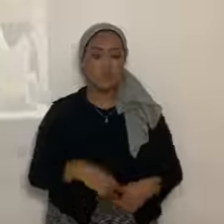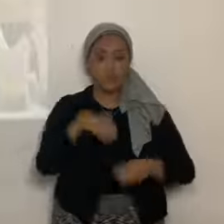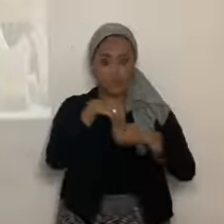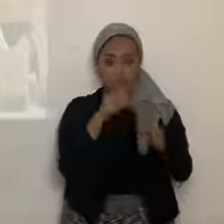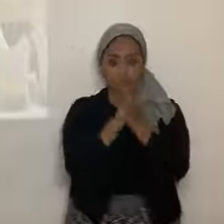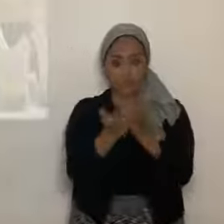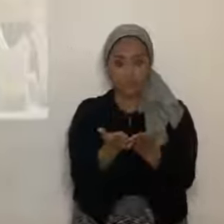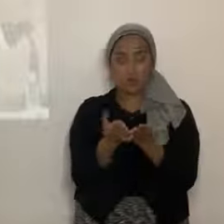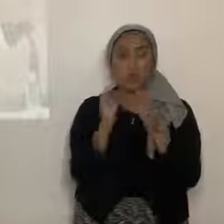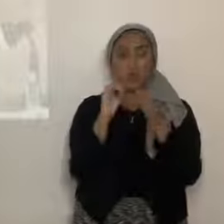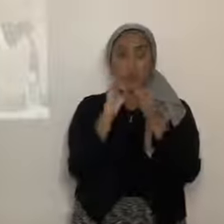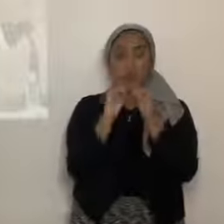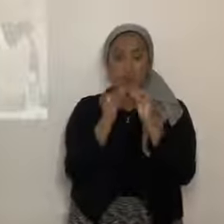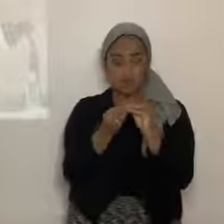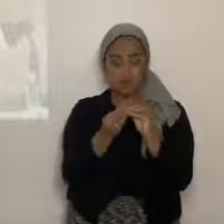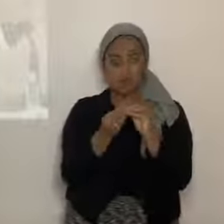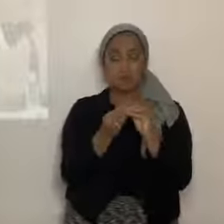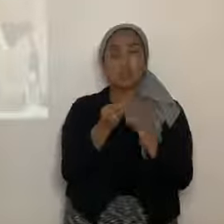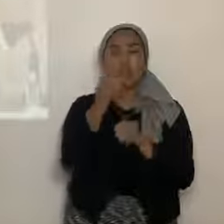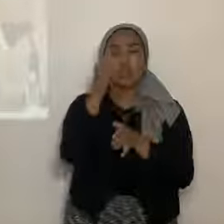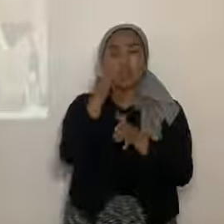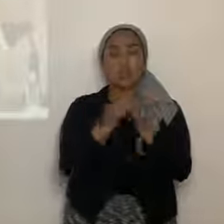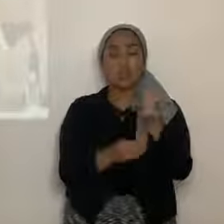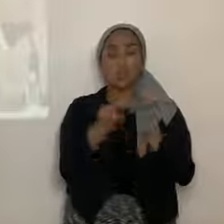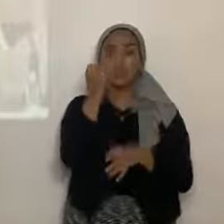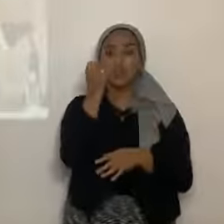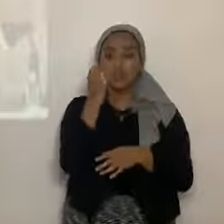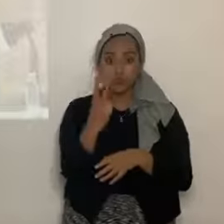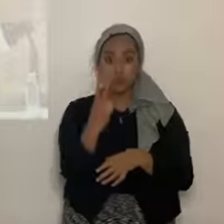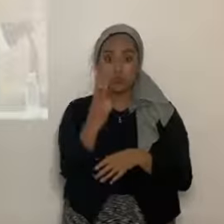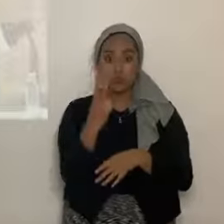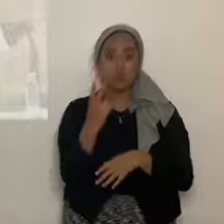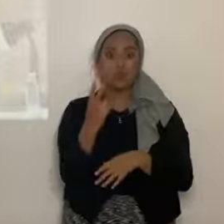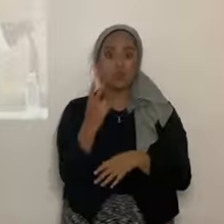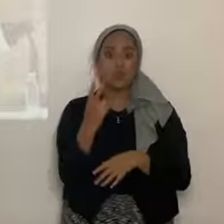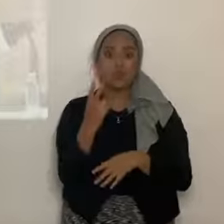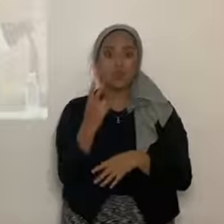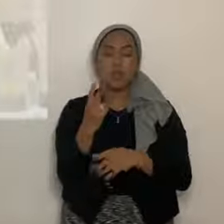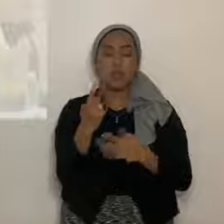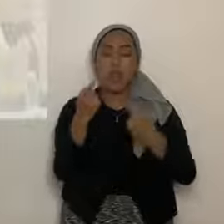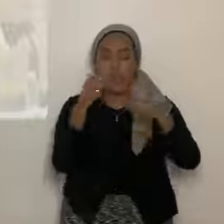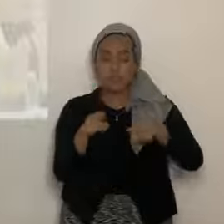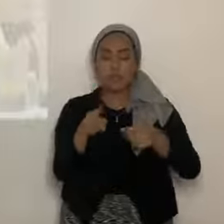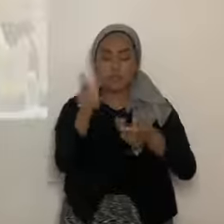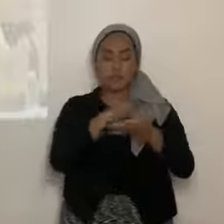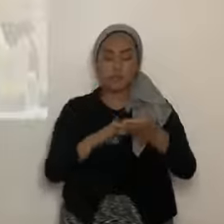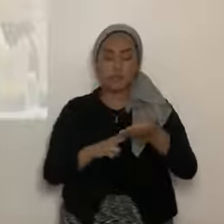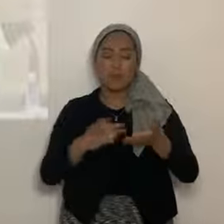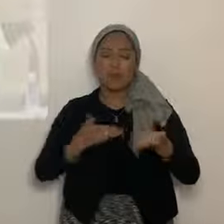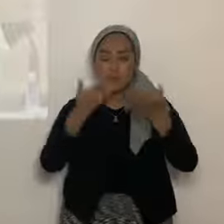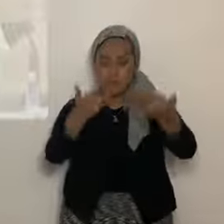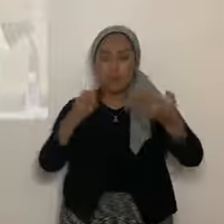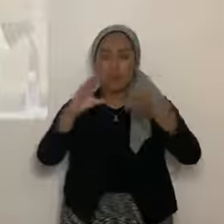Números, en el capítulo 12, pasa esto. Se narra que lo que